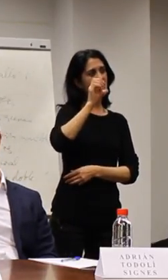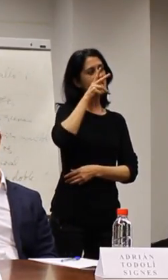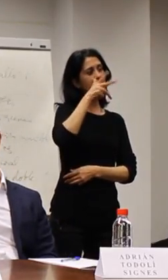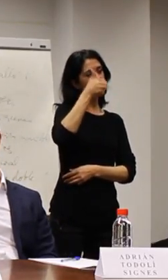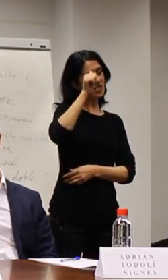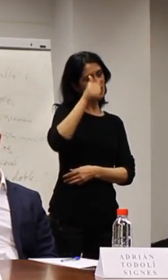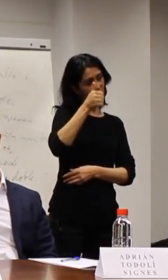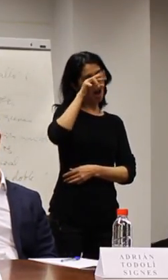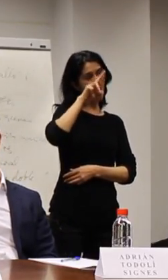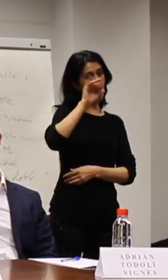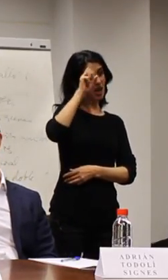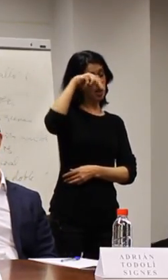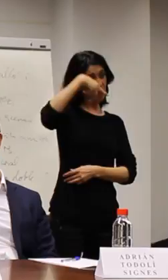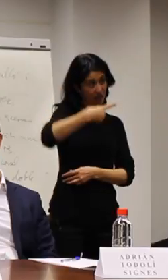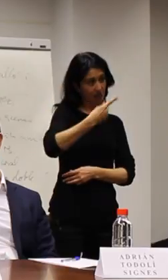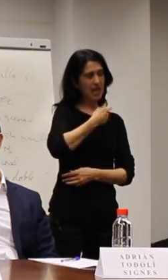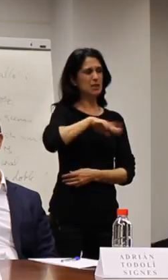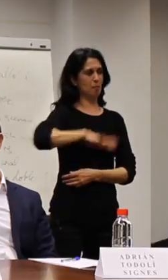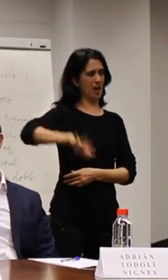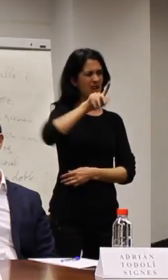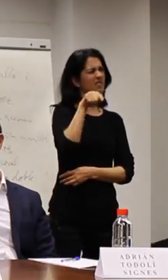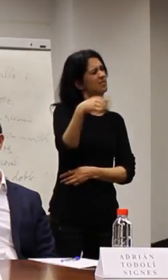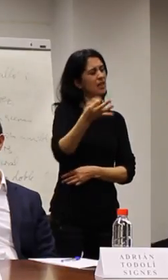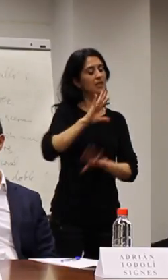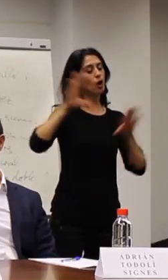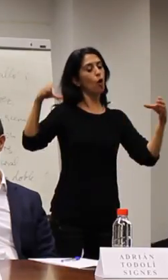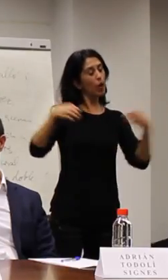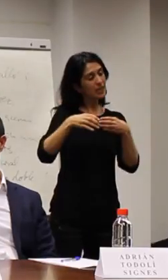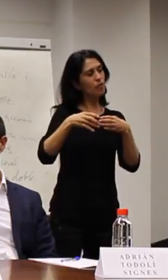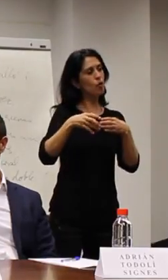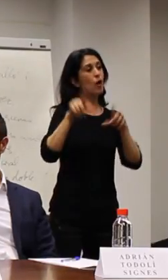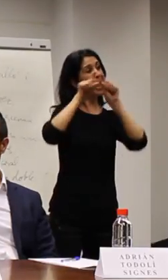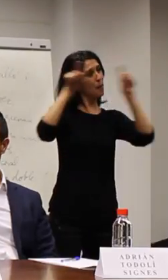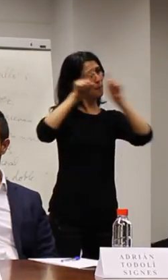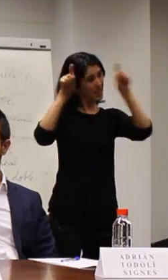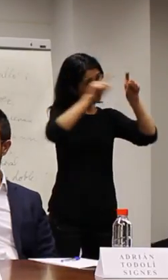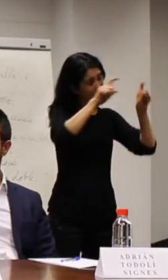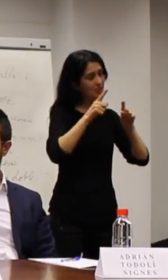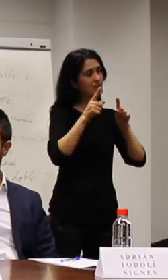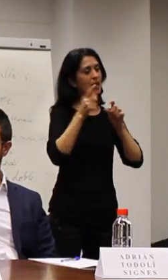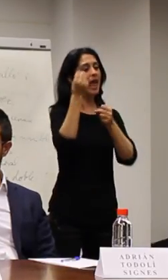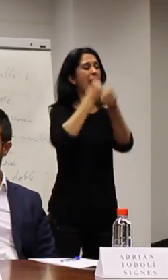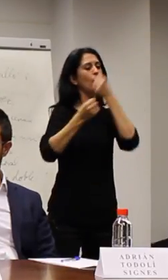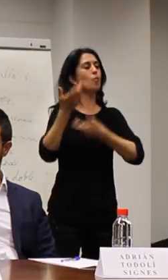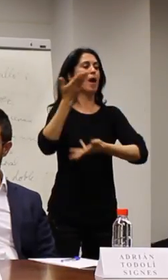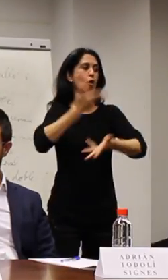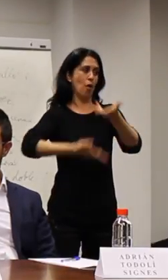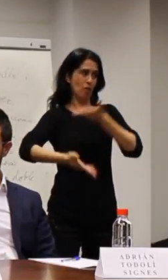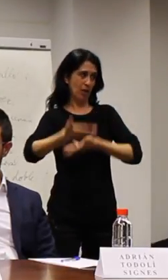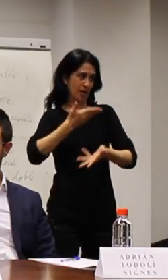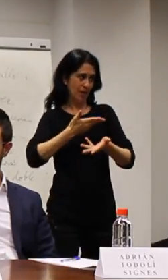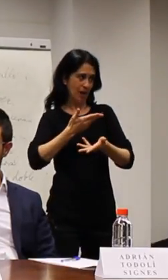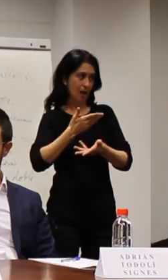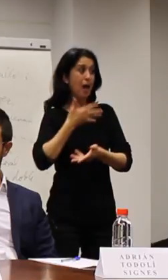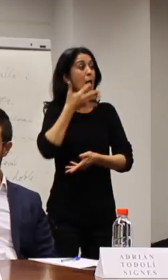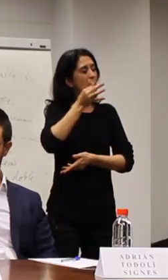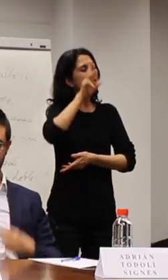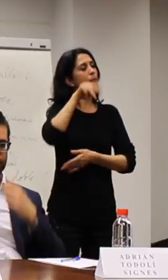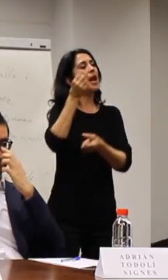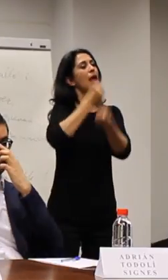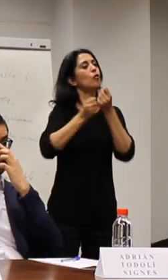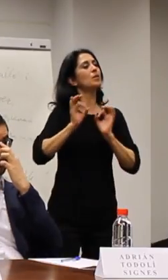el colectivo de empresas de economía colaborativa, pero no solamente de economía colaborativa, sino de economía de